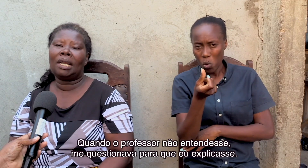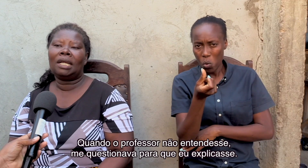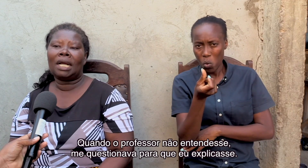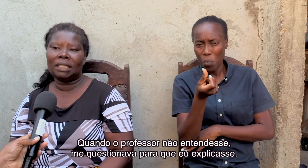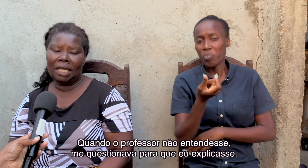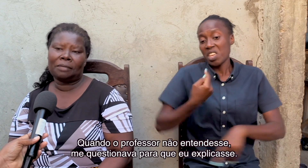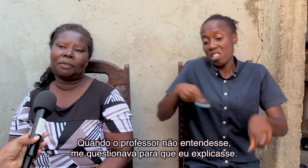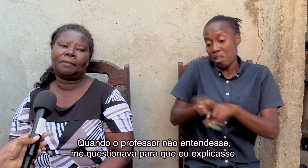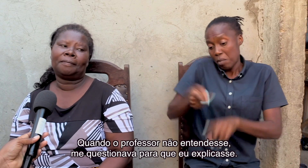eu explicasse.